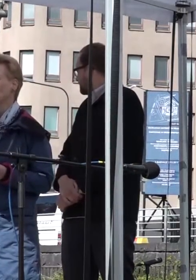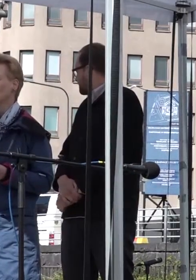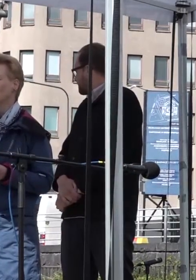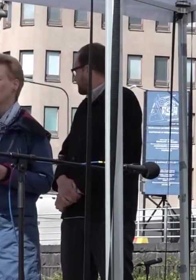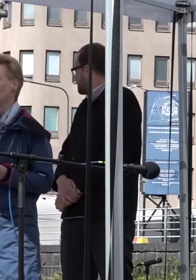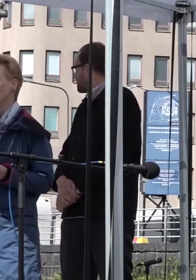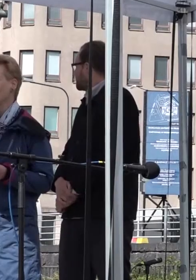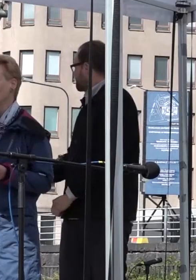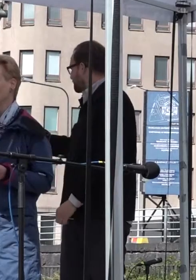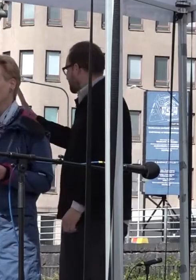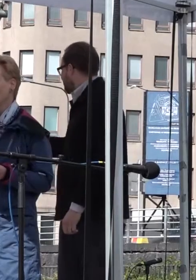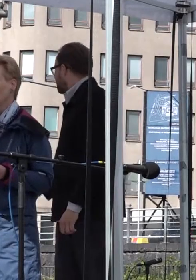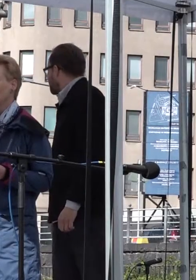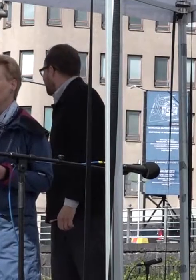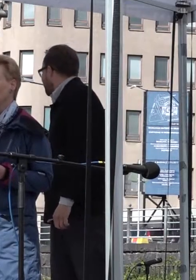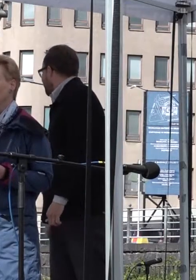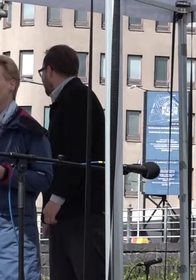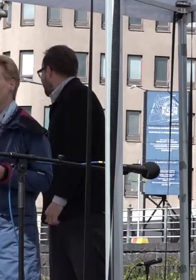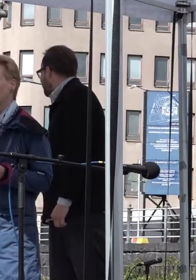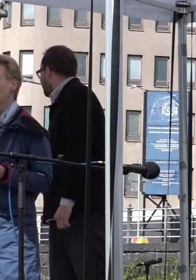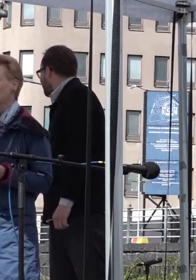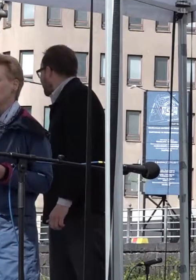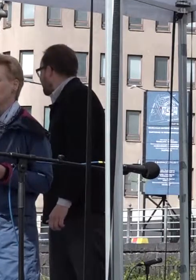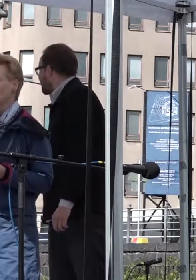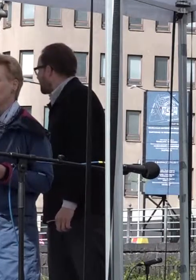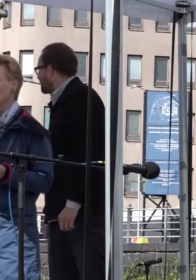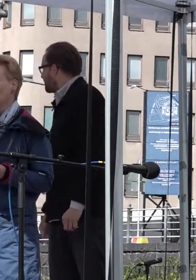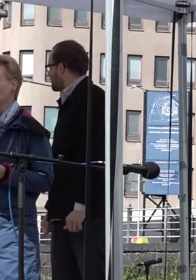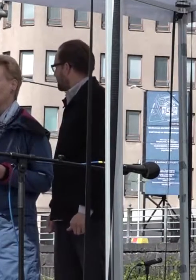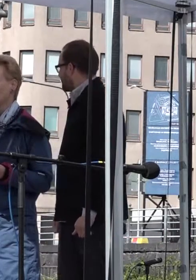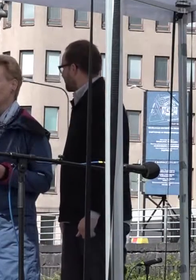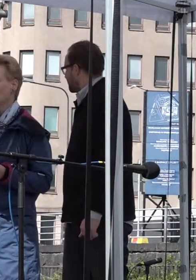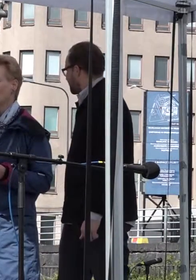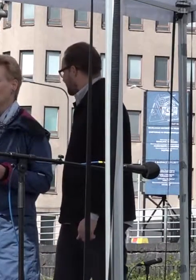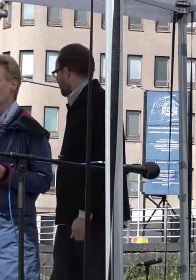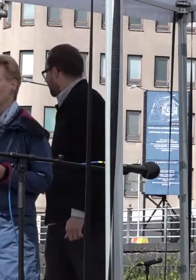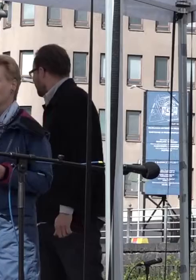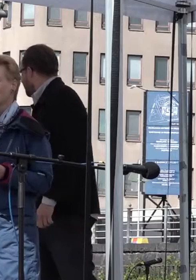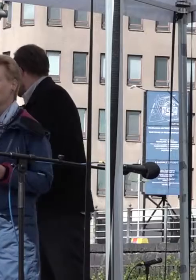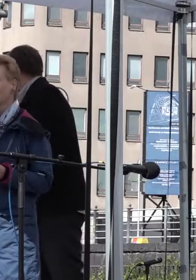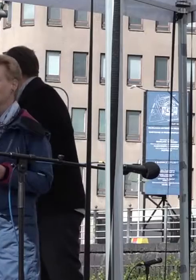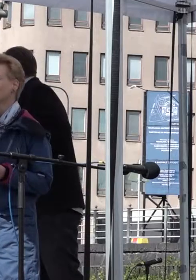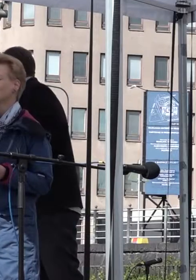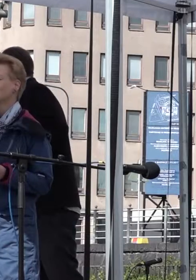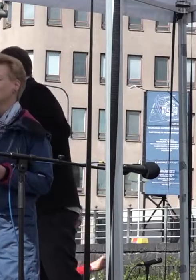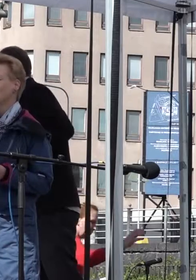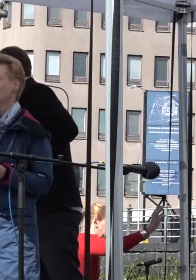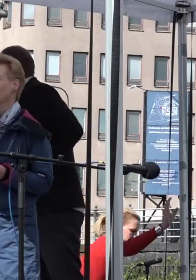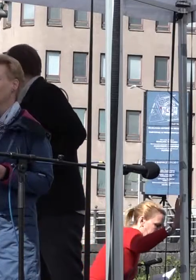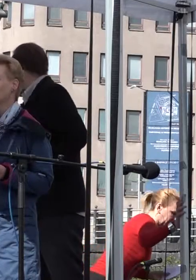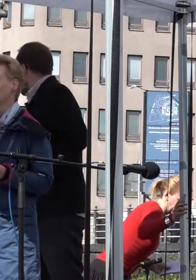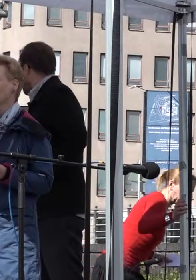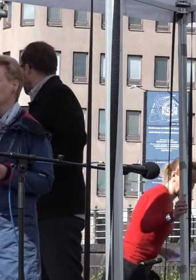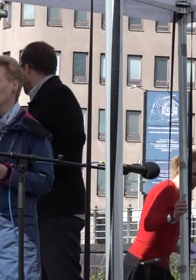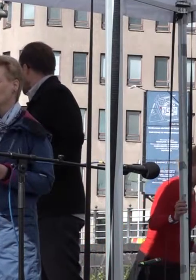sopimuksen toimeenpanemiseen. Ja oikeastaan sen takia mä haluaisin niin kuin nostaa tässä kaksi